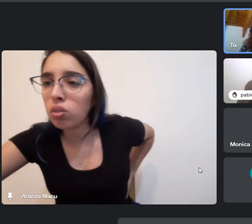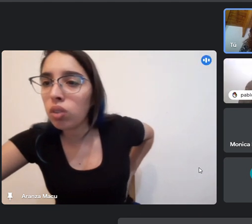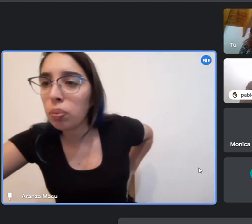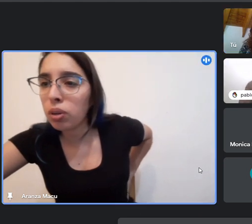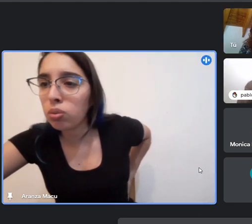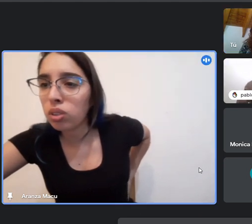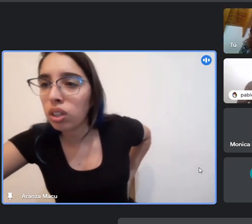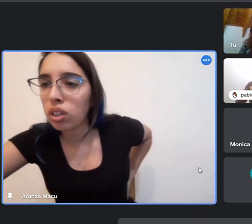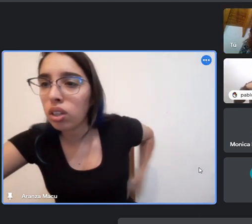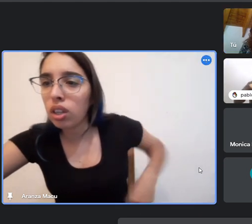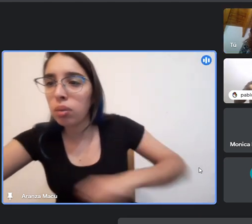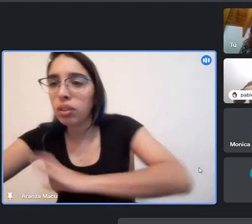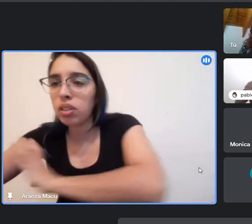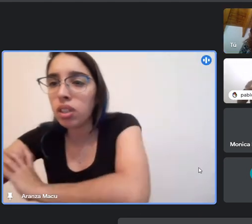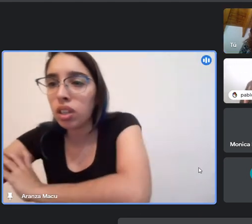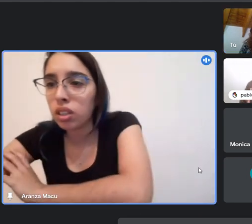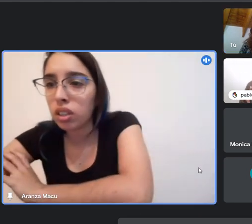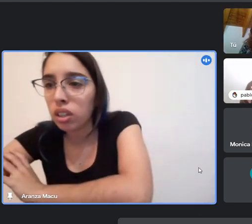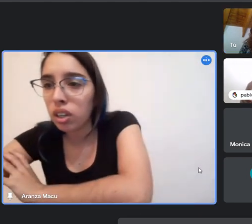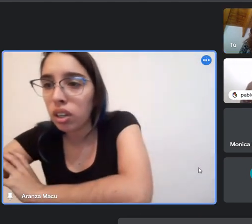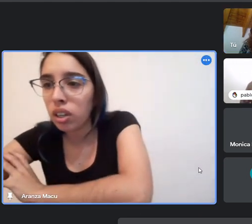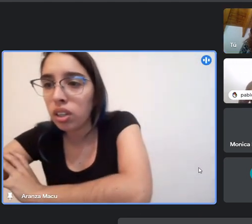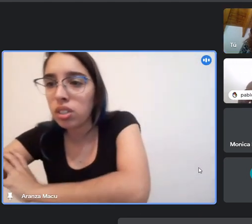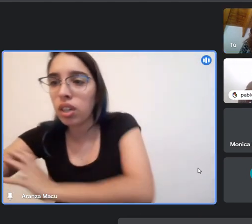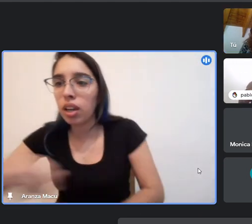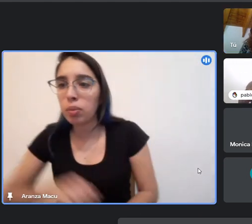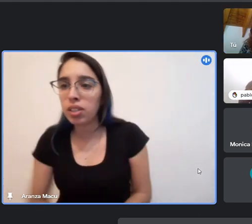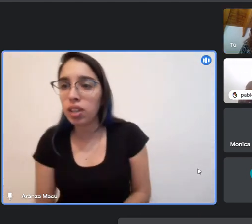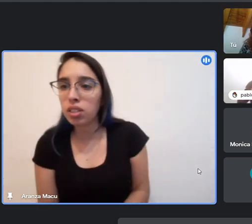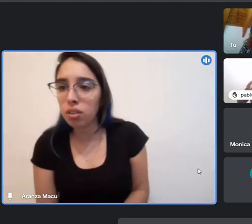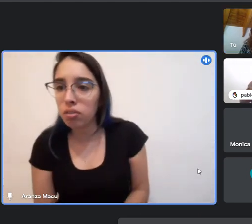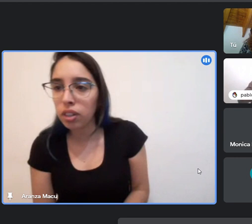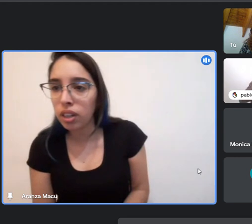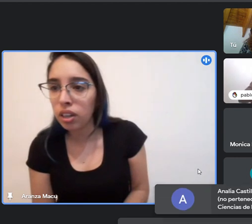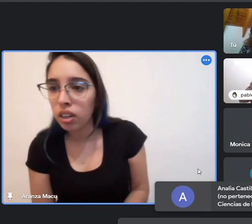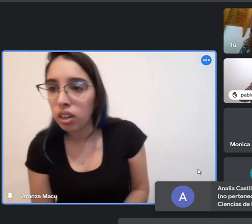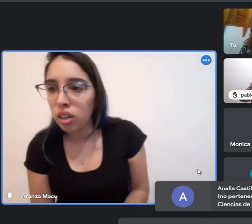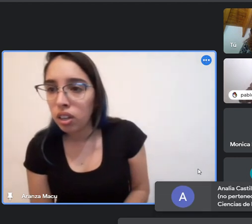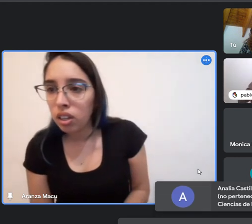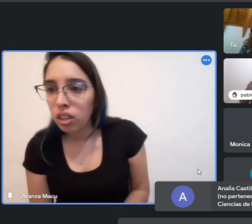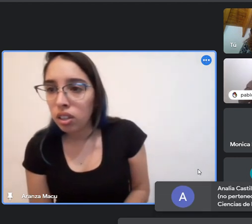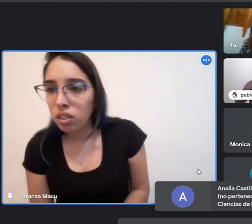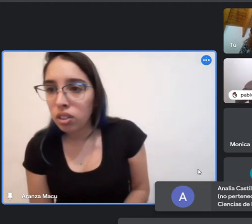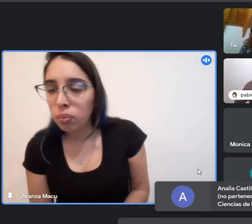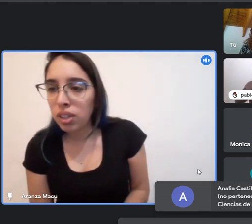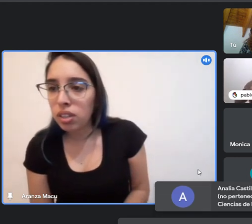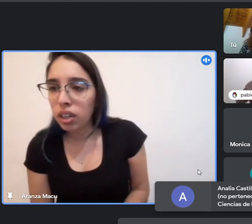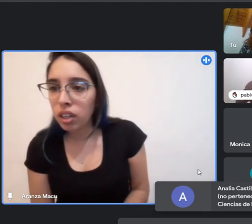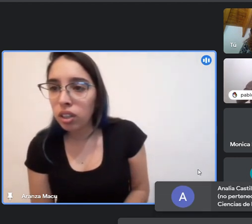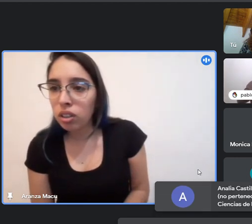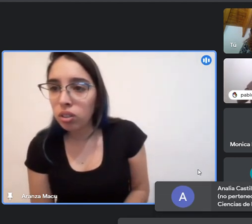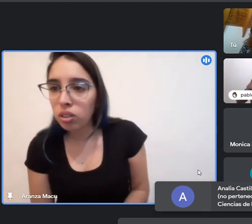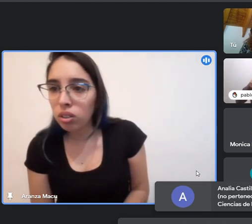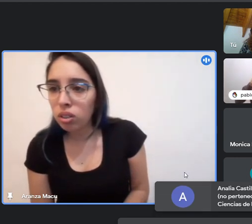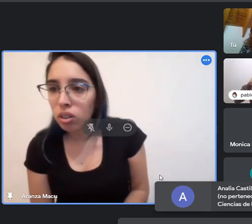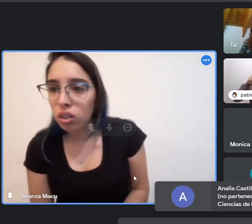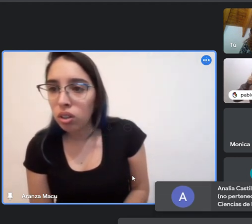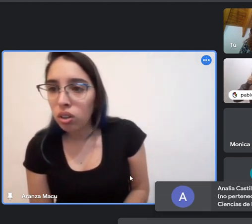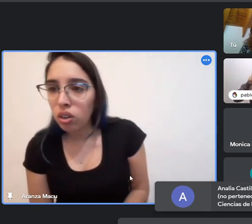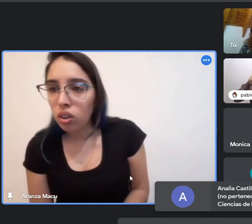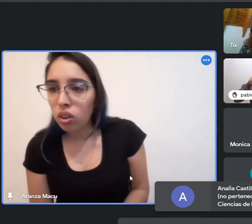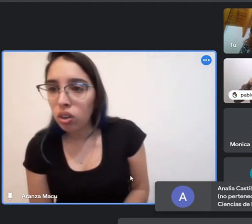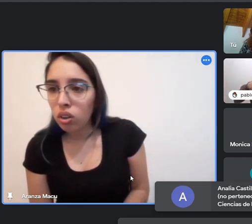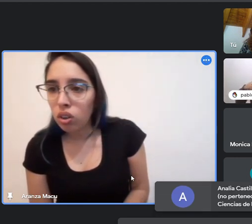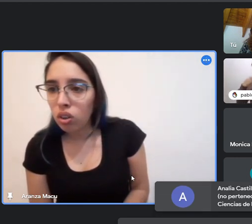una pregunta. El 27, ¿esa es la mesa de examen final? ¿Va a ser escrito